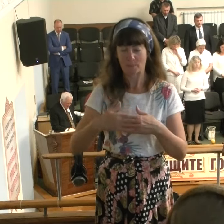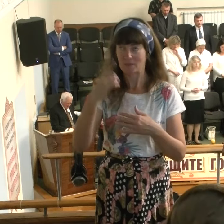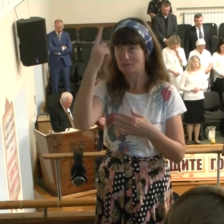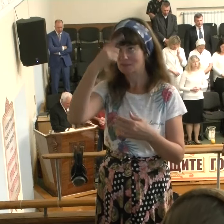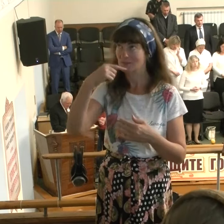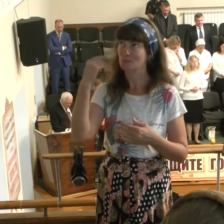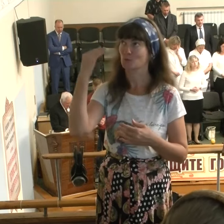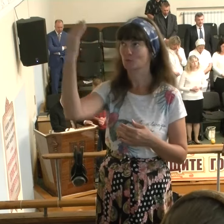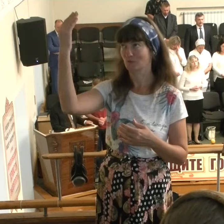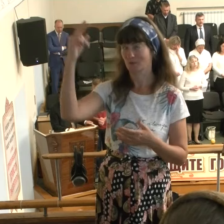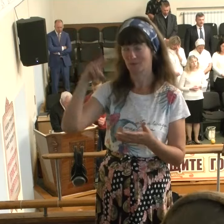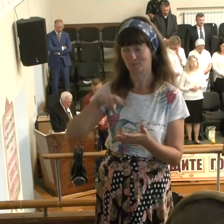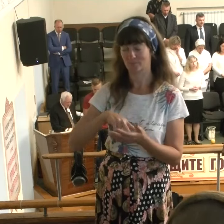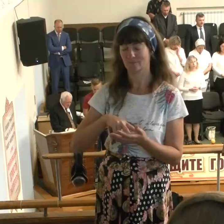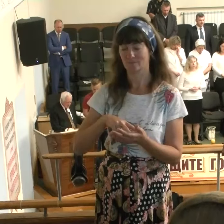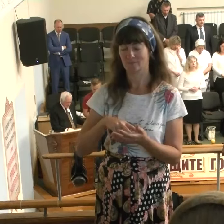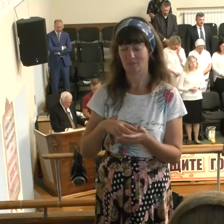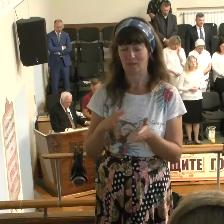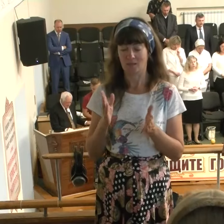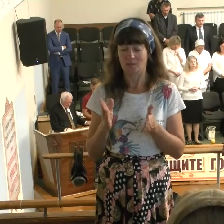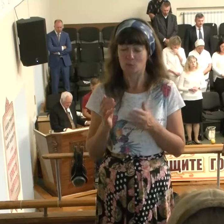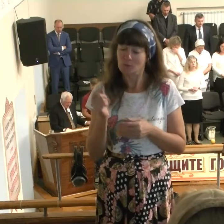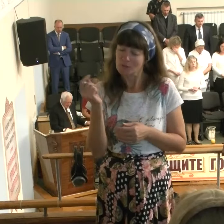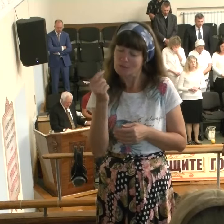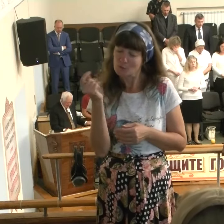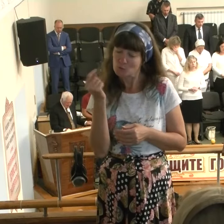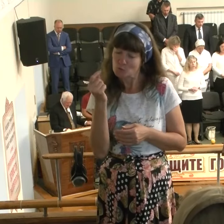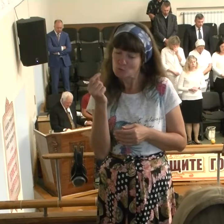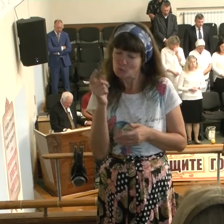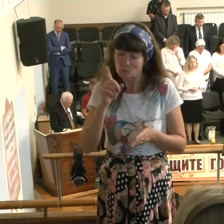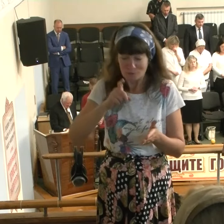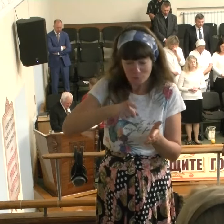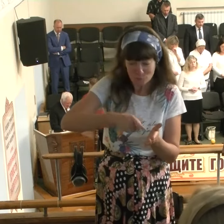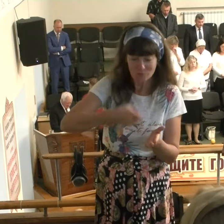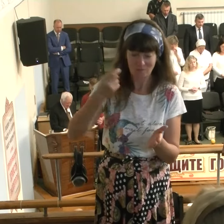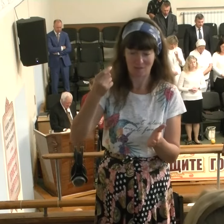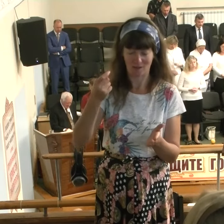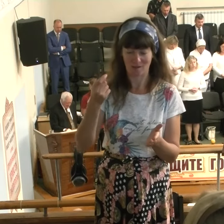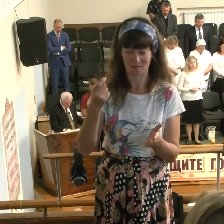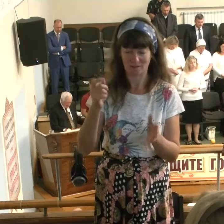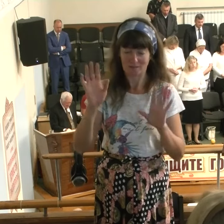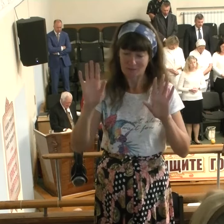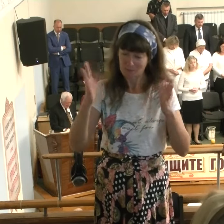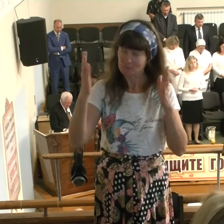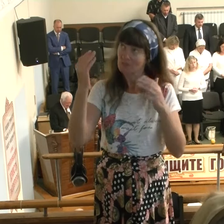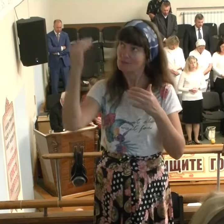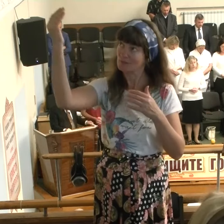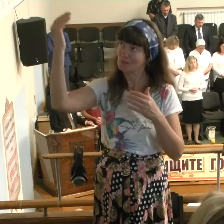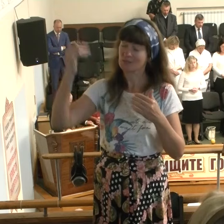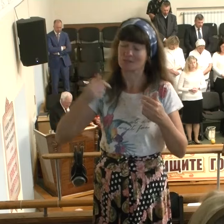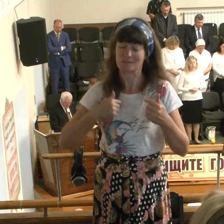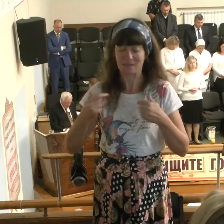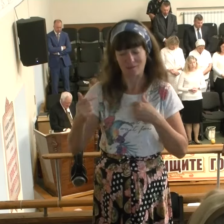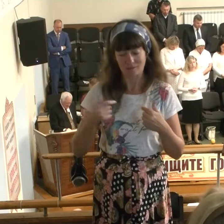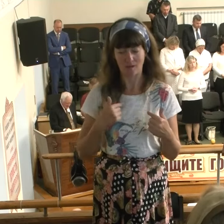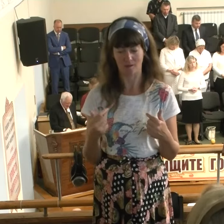Твоим. Мы только немножечко посмотрели на отдельное мгновение Твоих